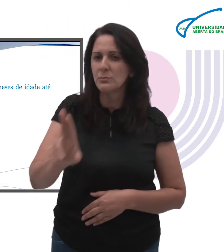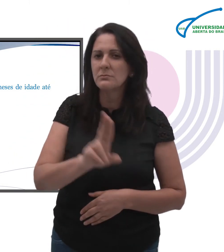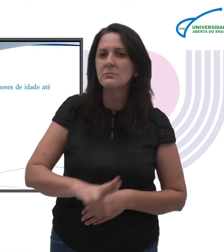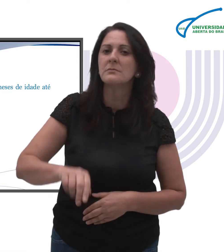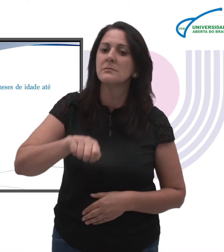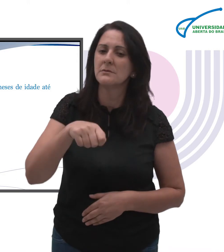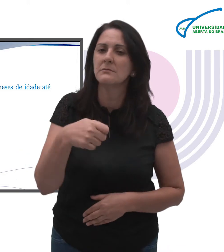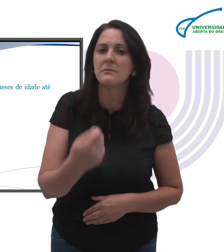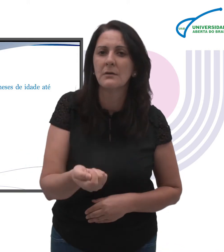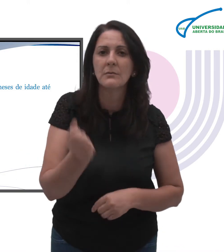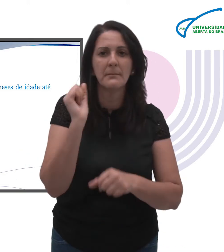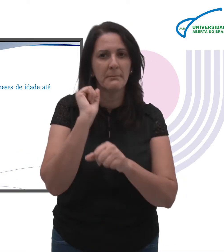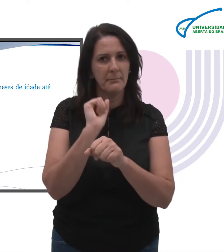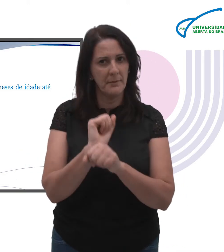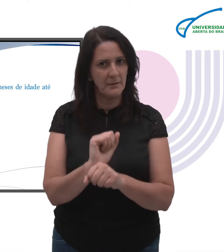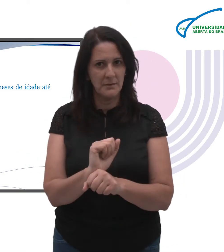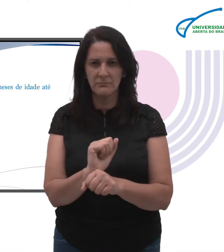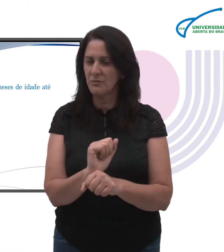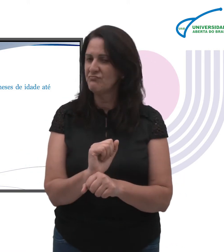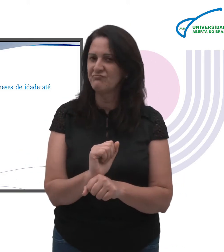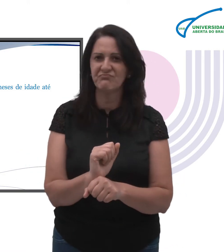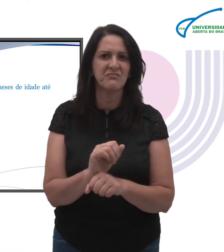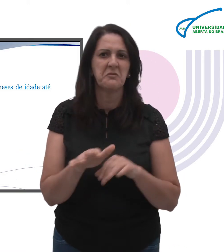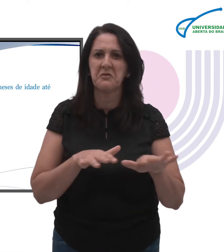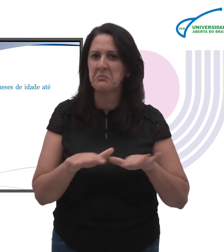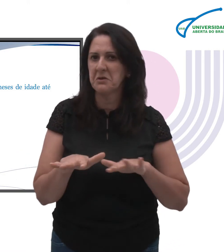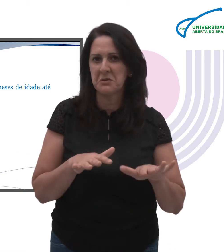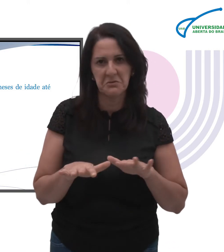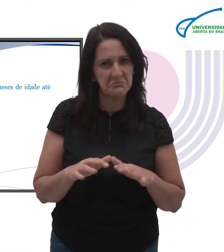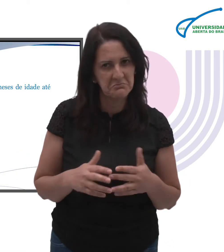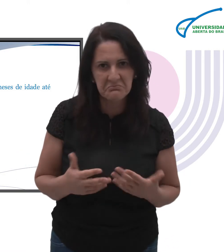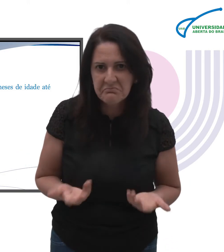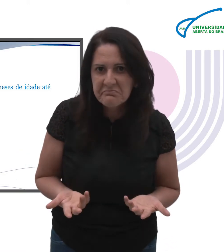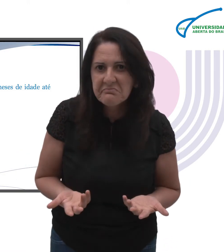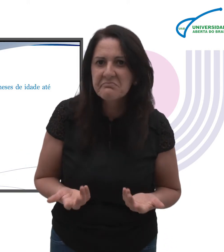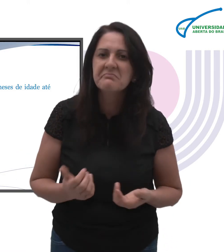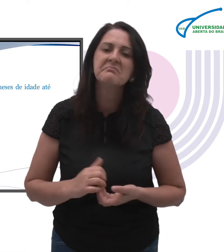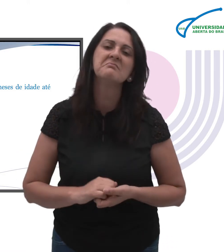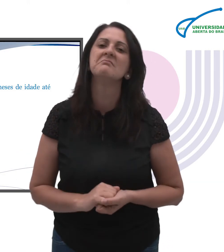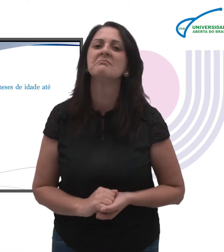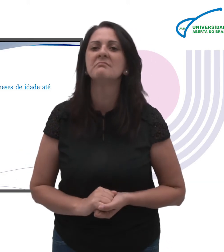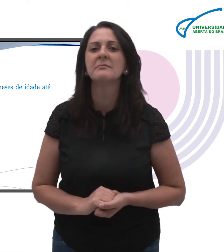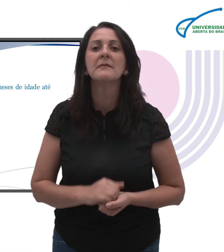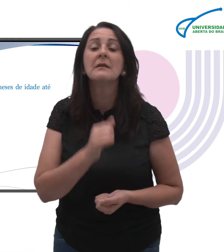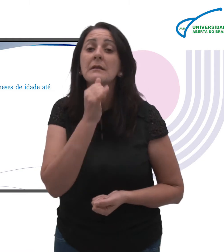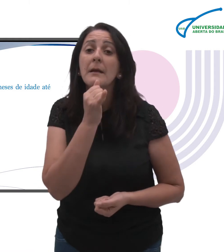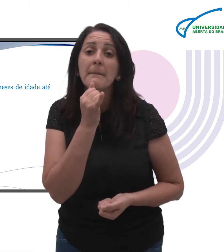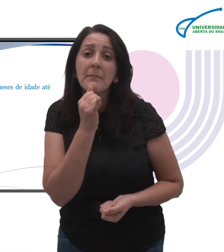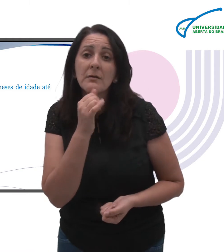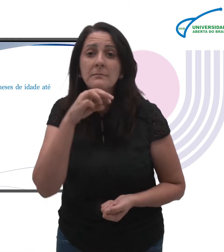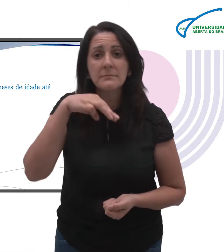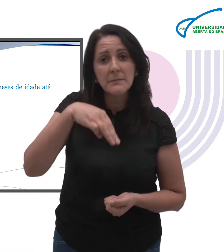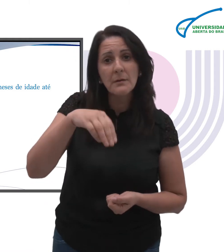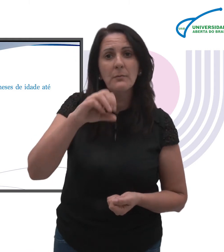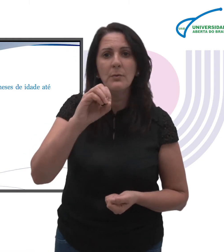fase, incluem formas congeladas da produção adulta, ou seja, são os sinais